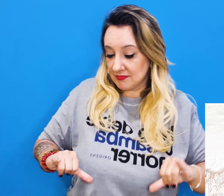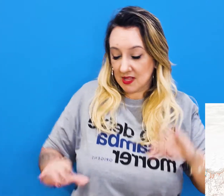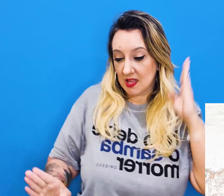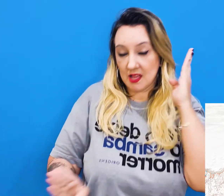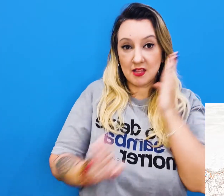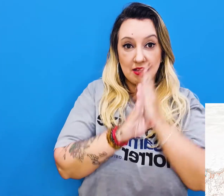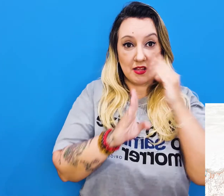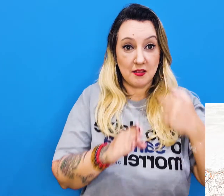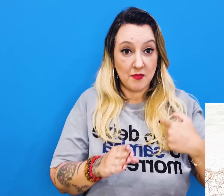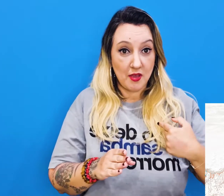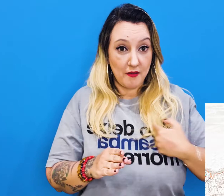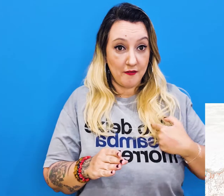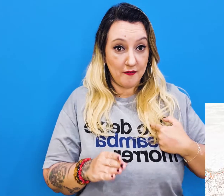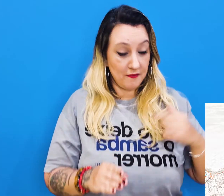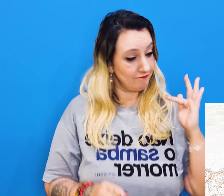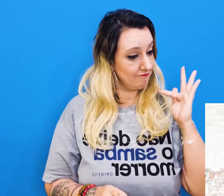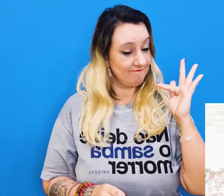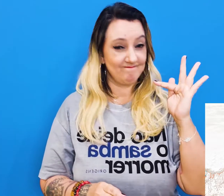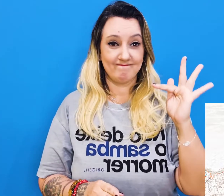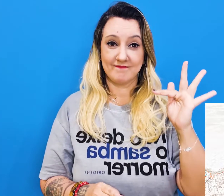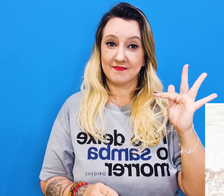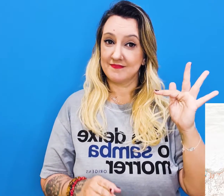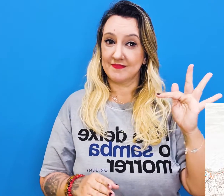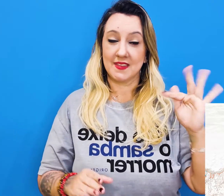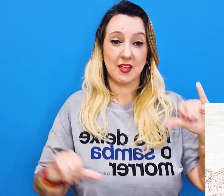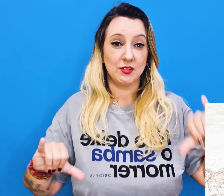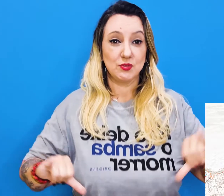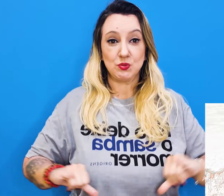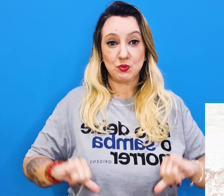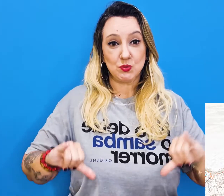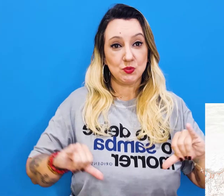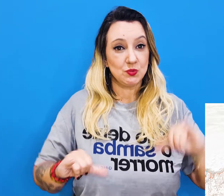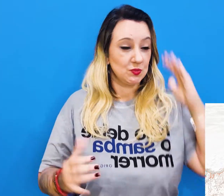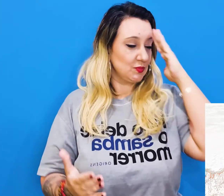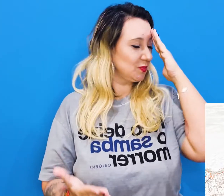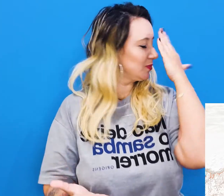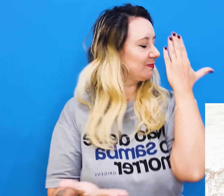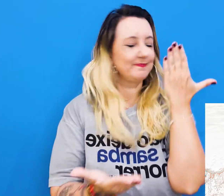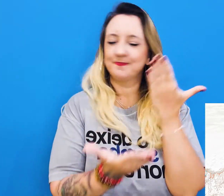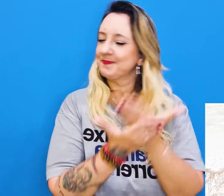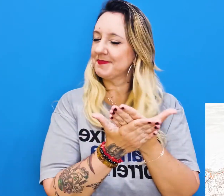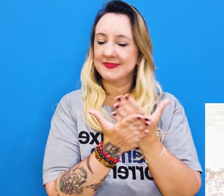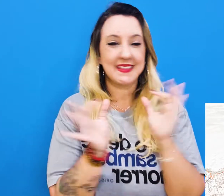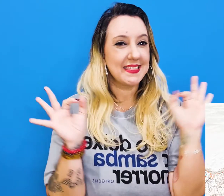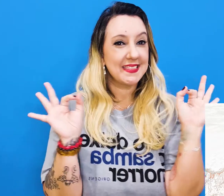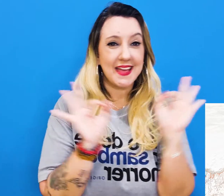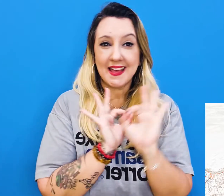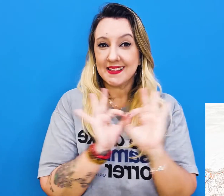Sofrer, não creio mais nada.